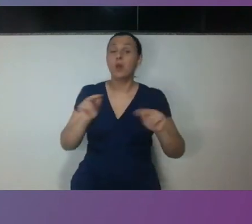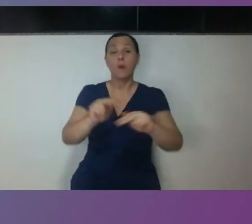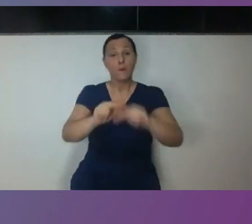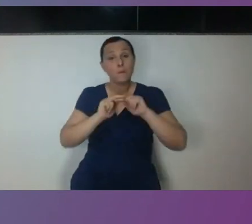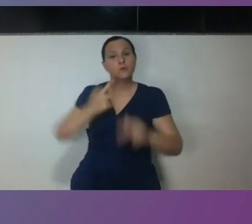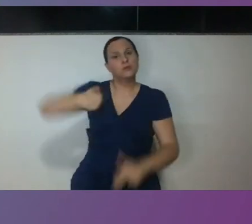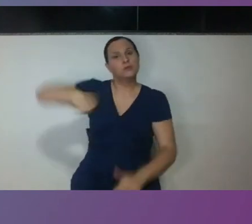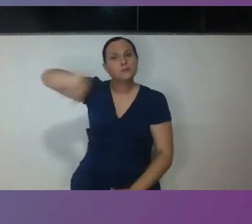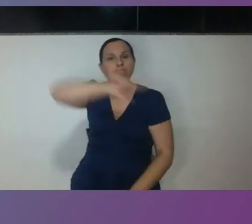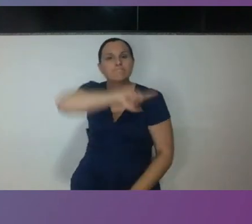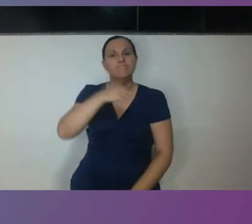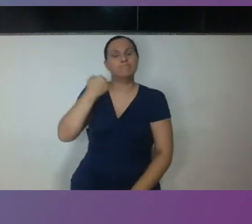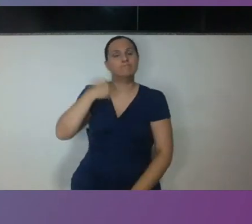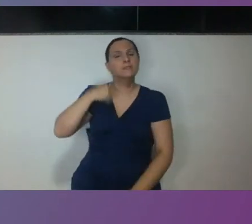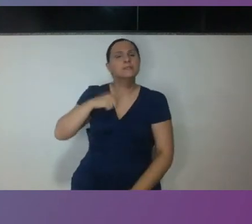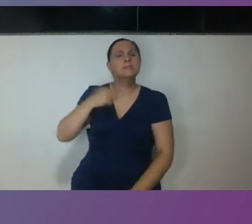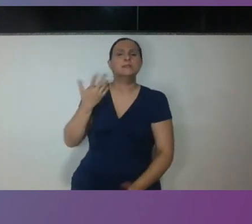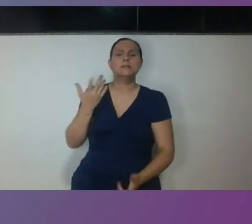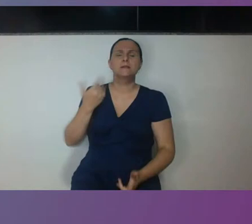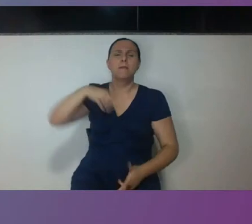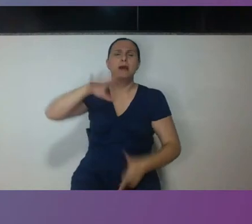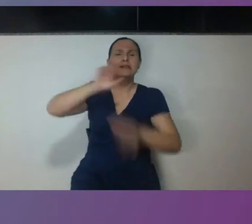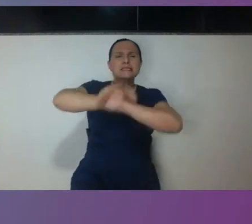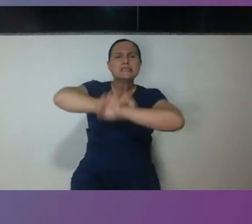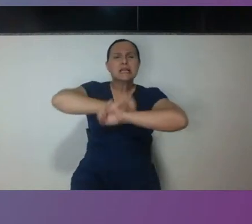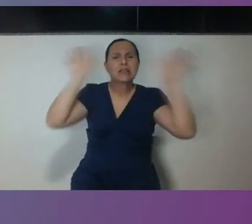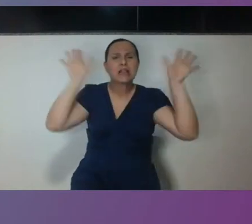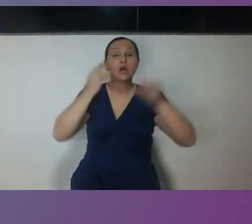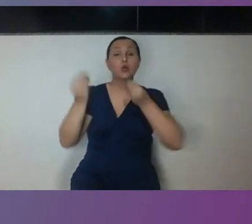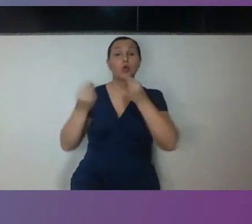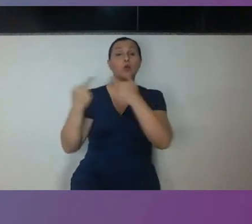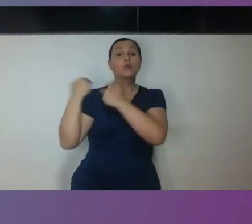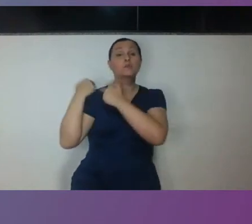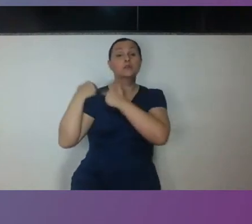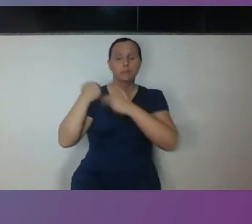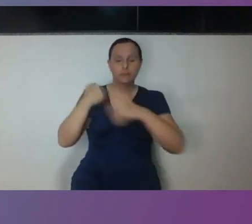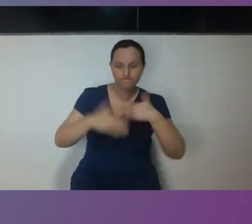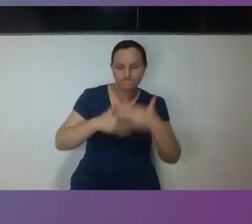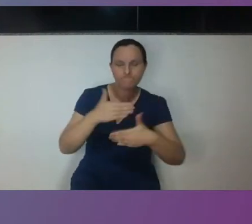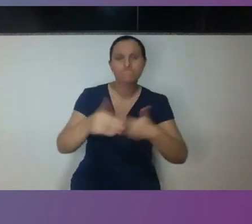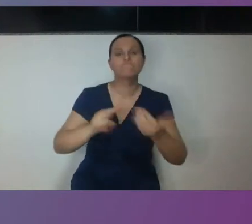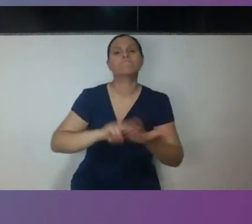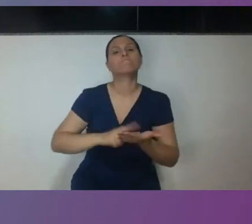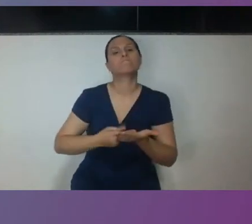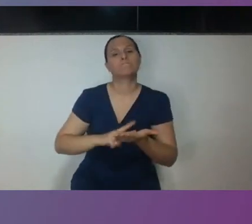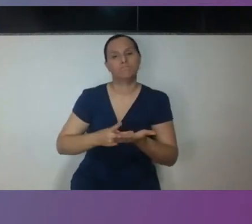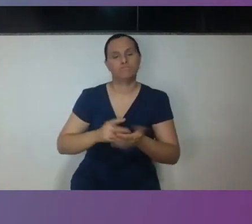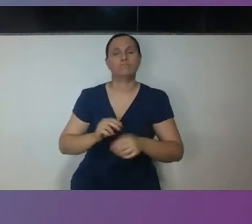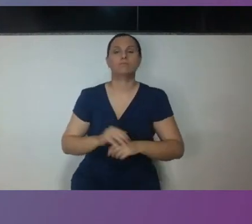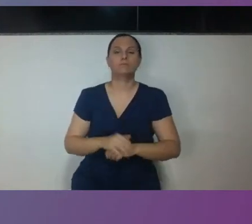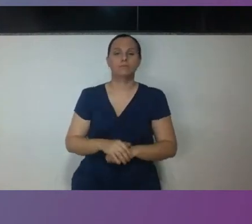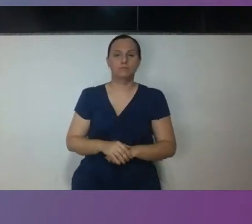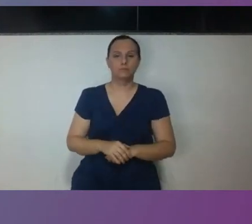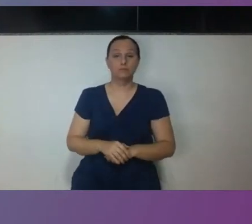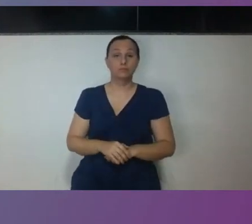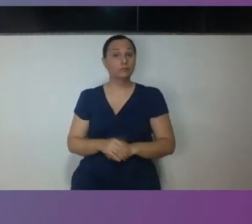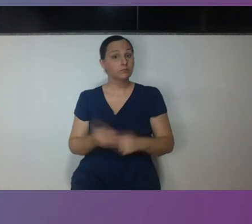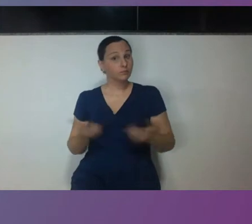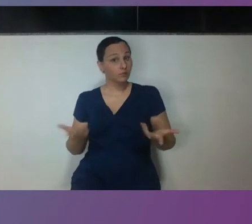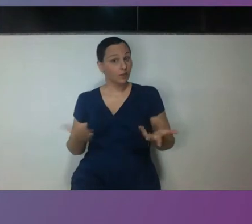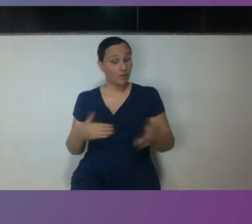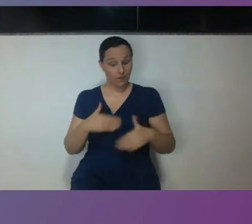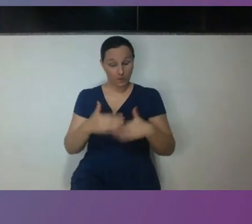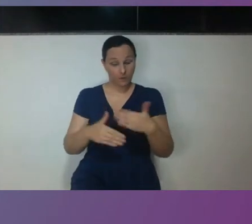tradutório. Deixa eu voltar lá para a Hurtado. A Hurtado, então, ela diz que o processo tradutório ele é composto de